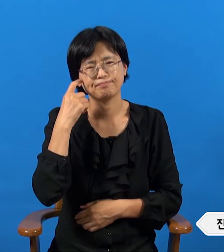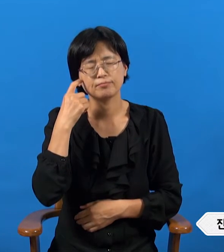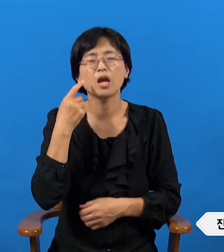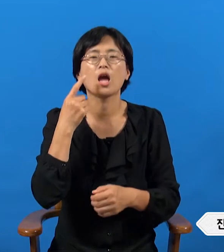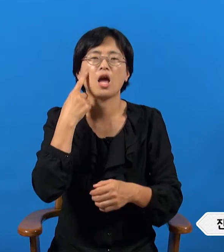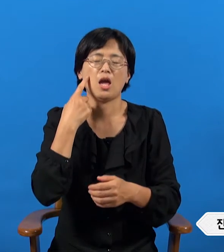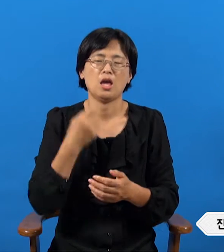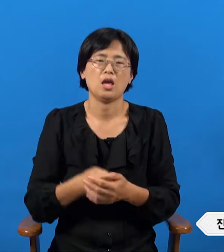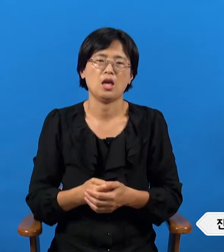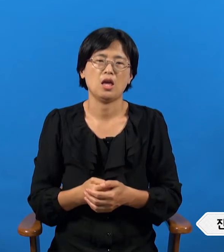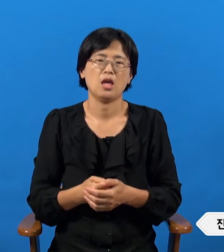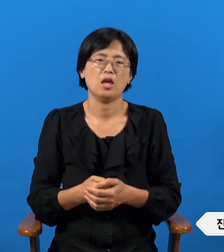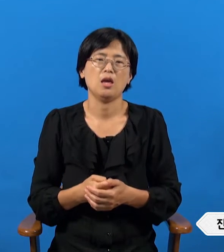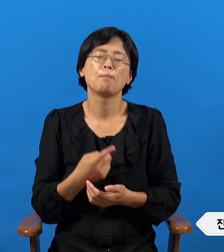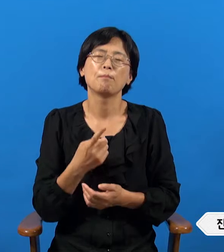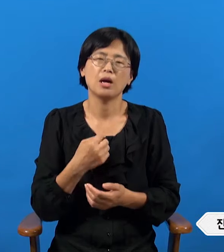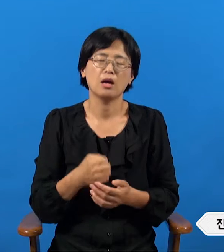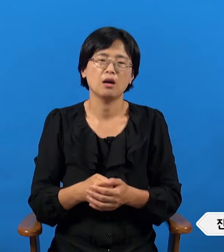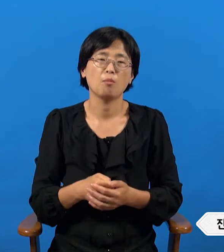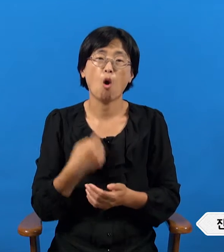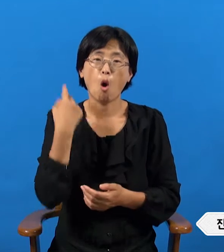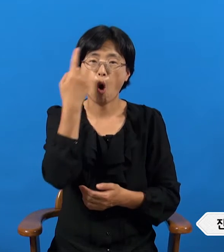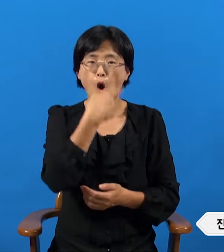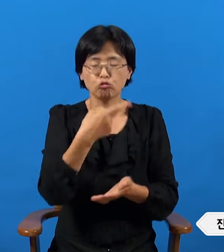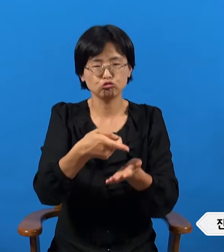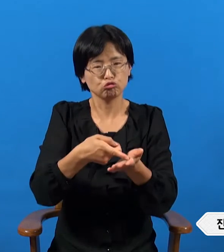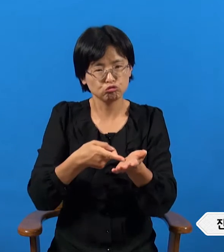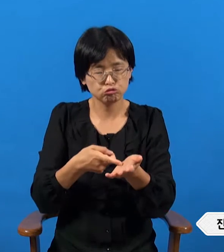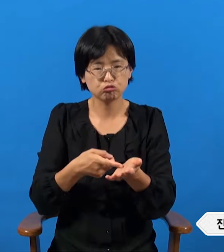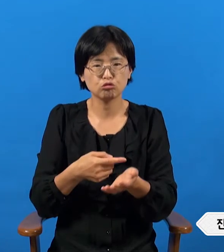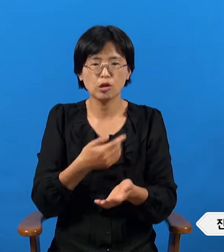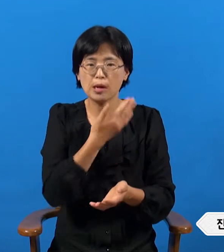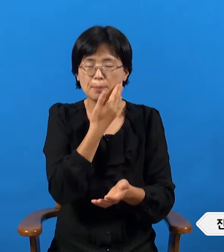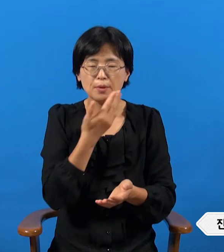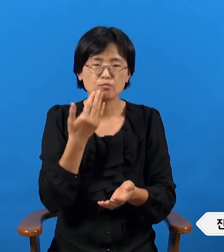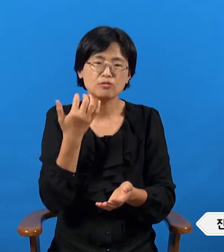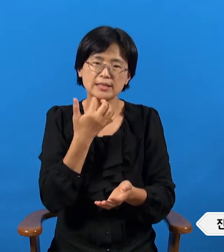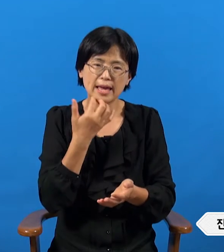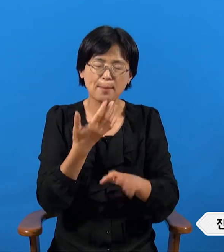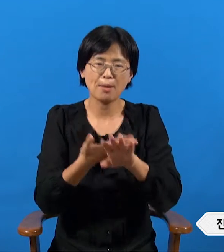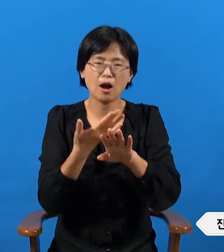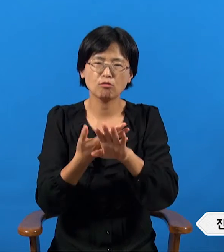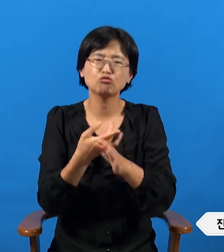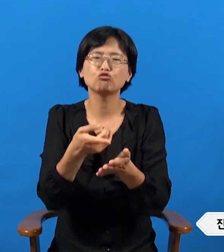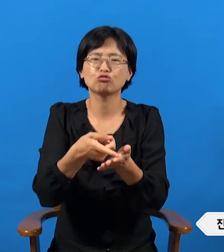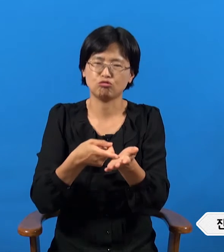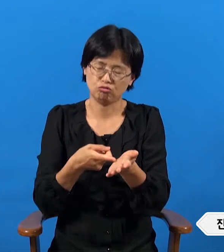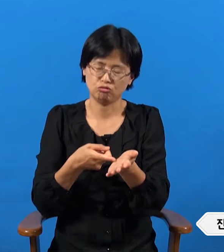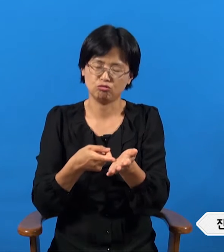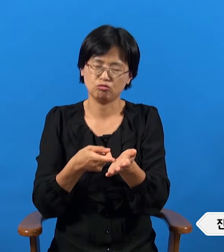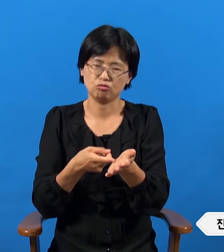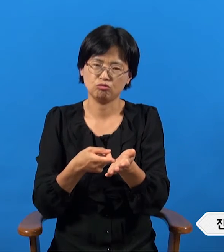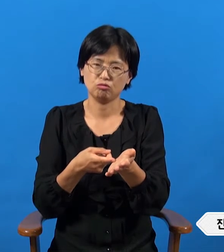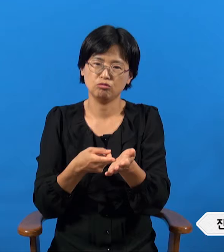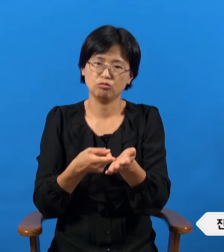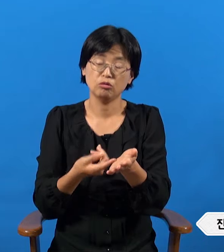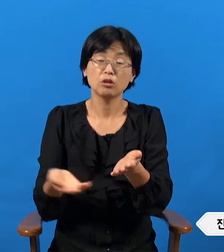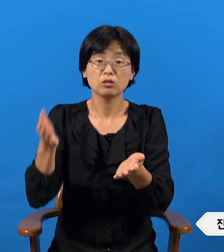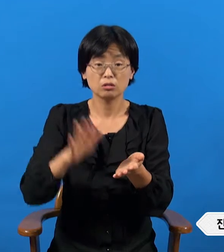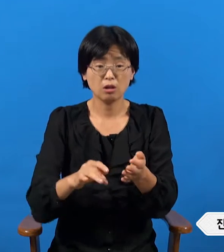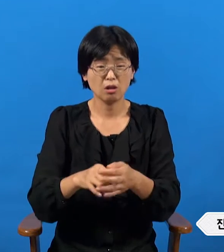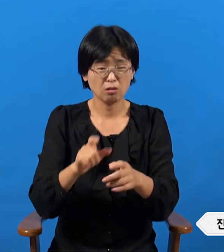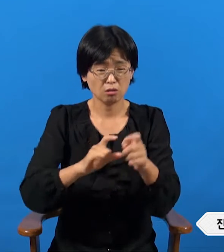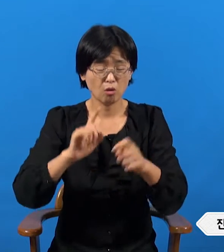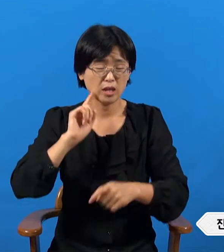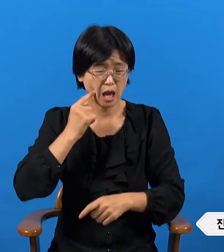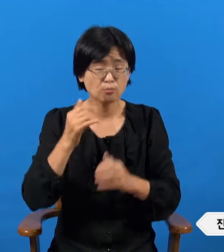잘생겼다면 피부를 고칩니다. 성형 수술을 합니다. 그러나 나의 존재의 가치가 항상 그보다